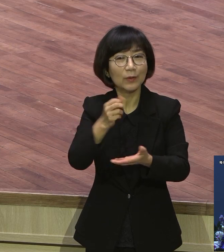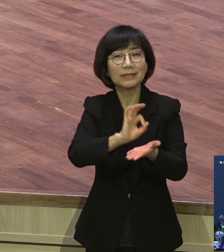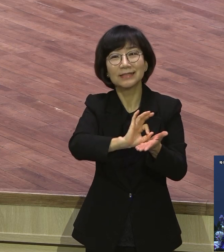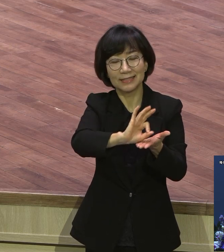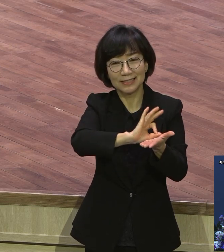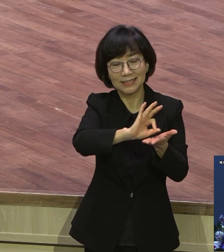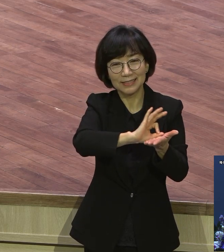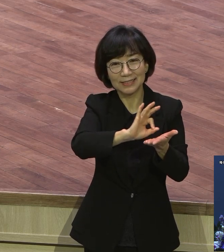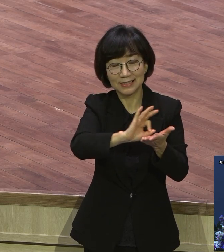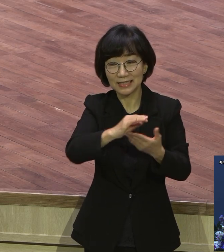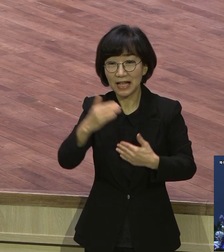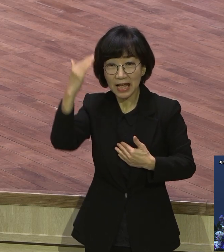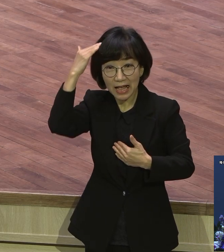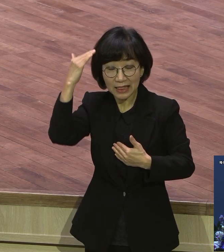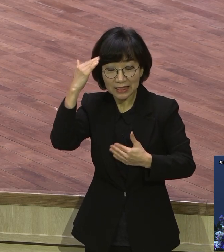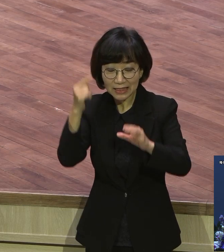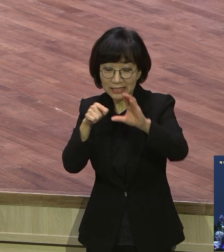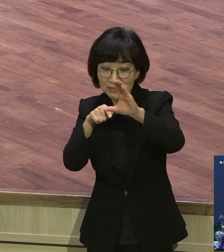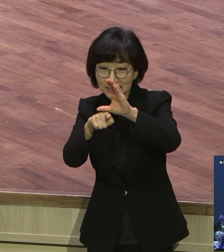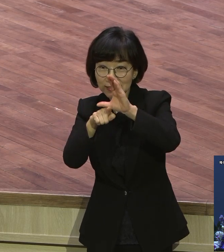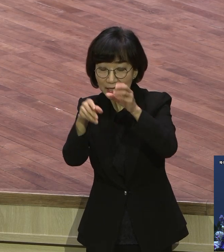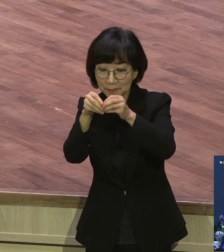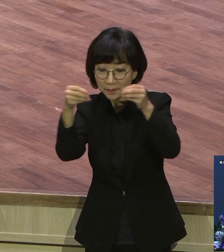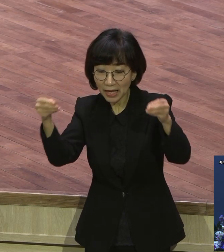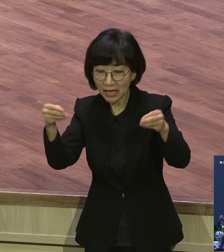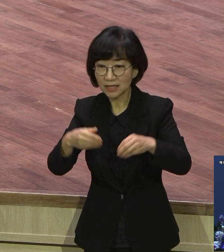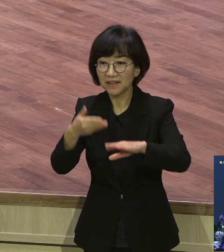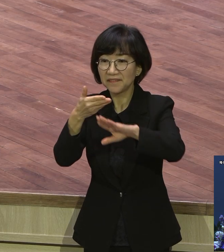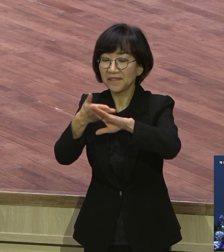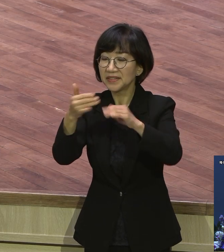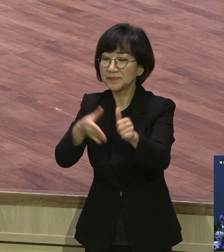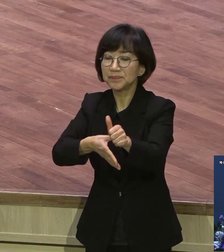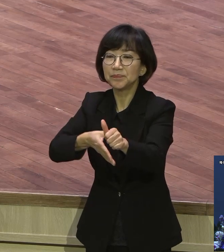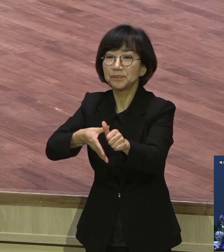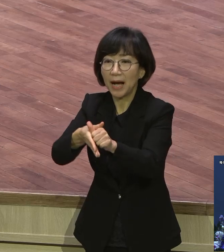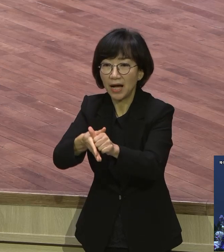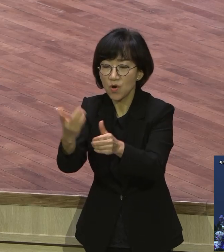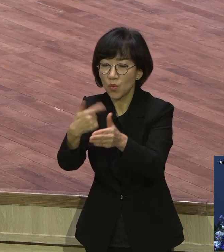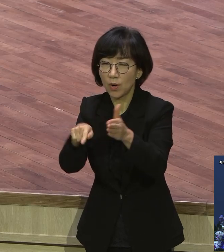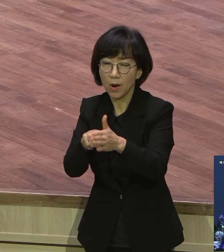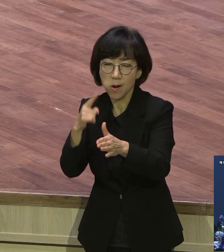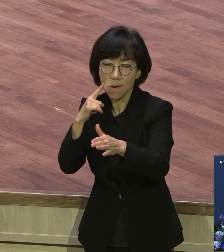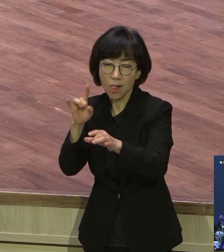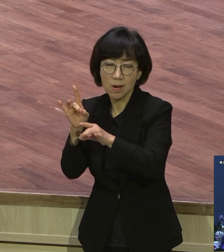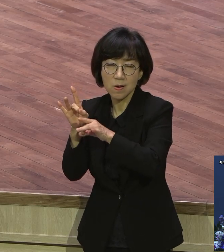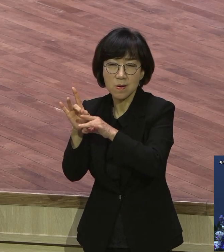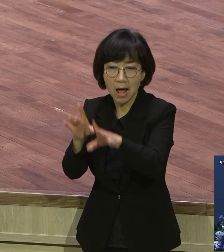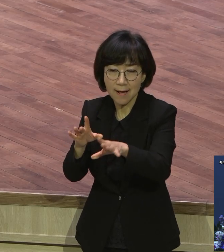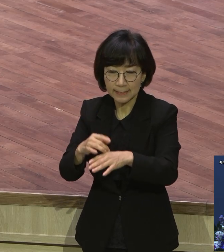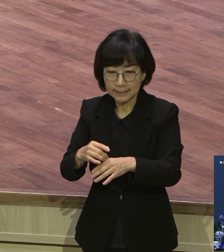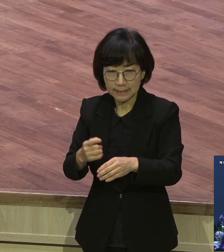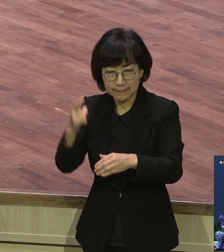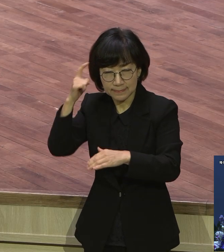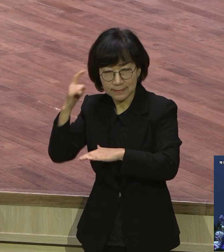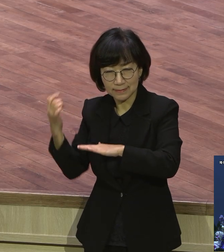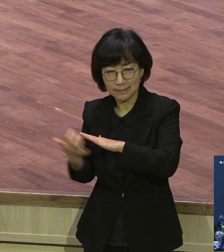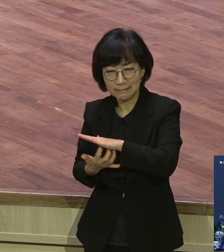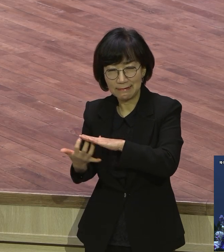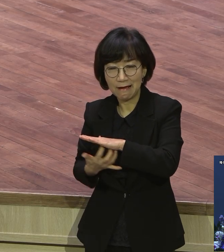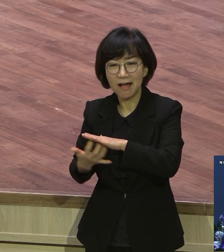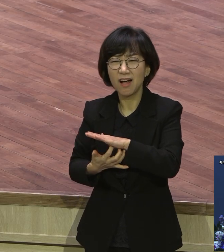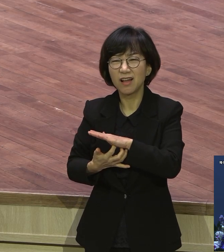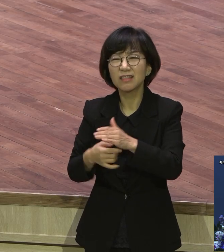이 모락이 우리 국어사전은 남을 해치려고 속임수를 써서 일을 꾸민다 그런